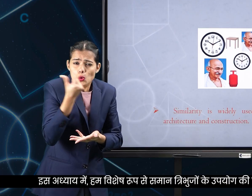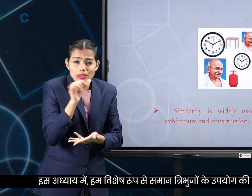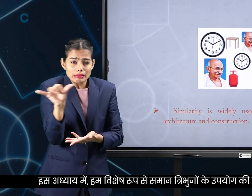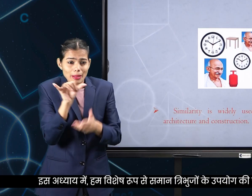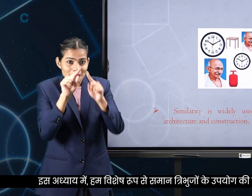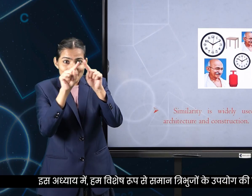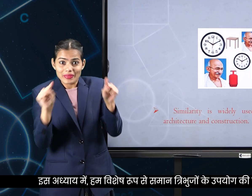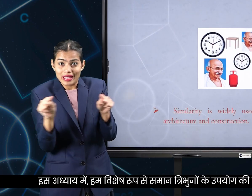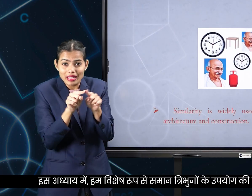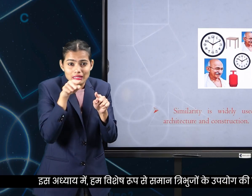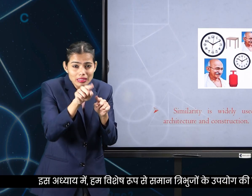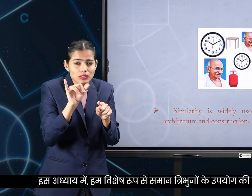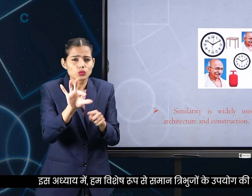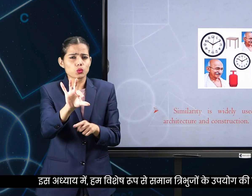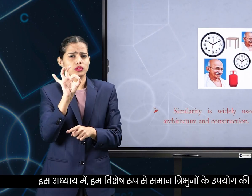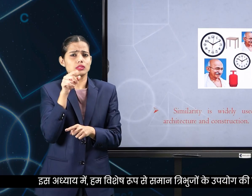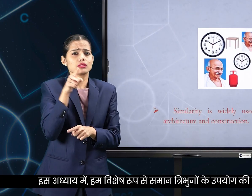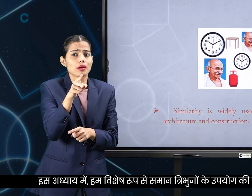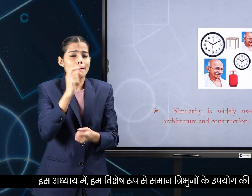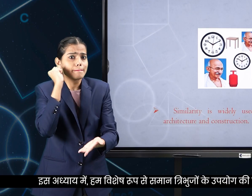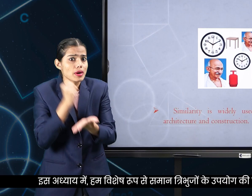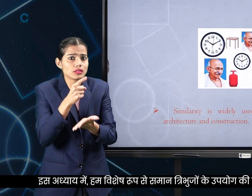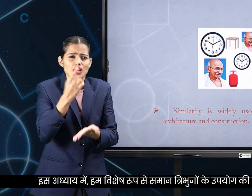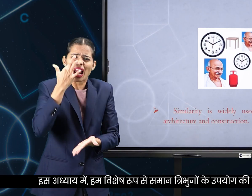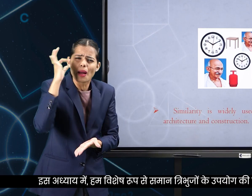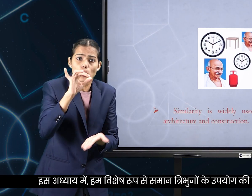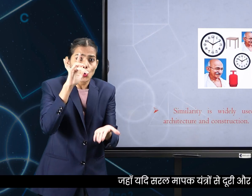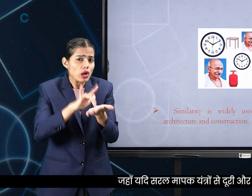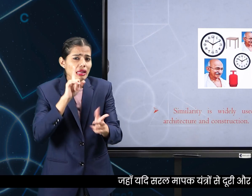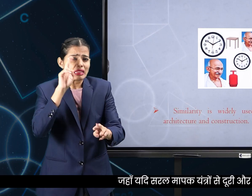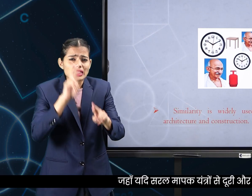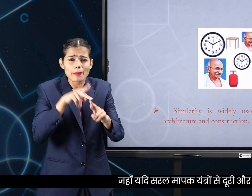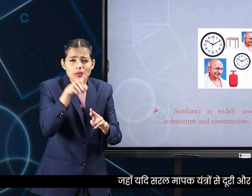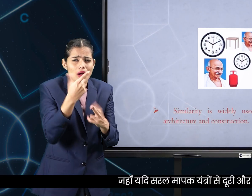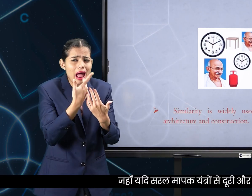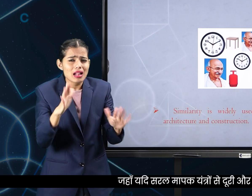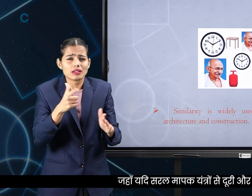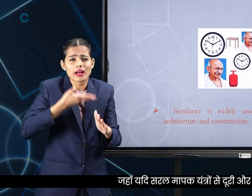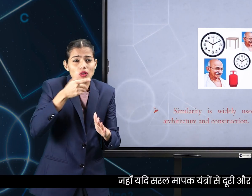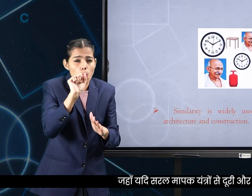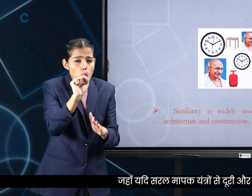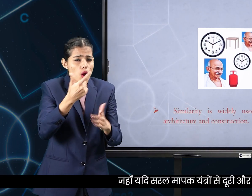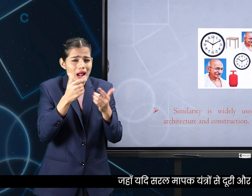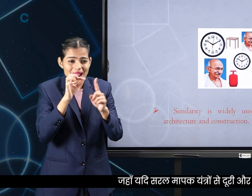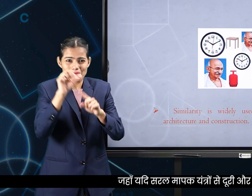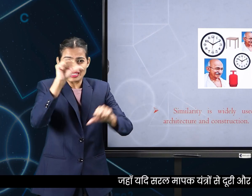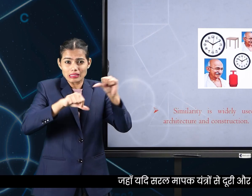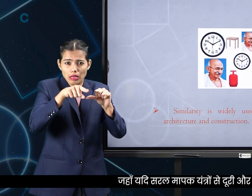की चर्चा करेंगे, जो अत्यंत महत्वपूर्ण है, जहां यदि सरल मापक यंत्रों से दूरी